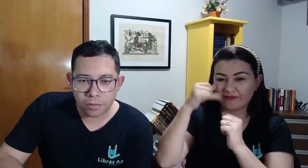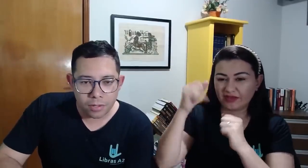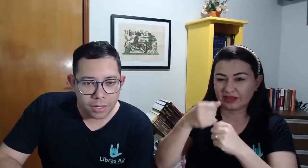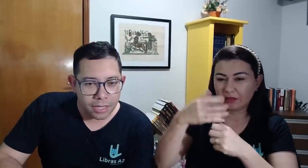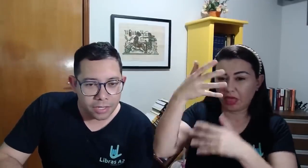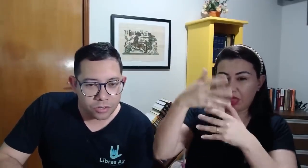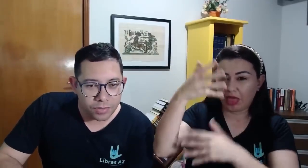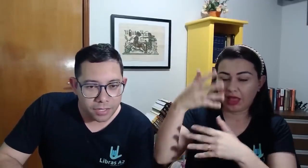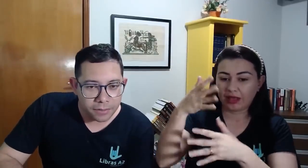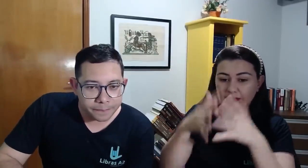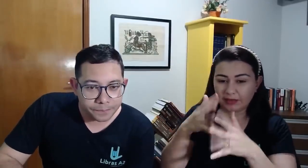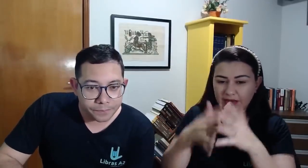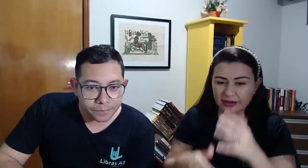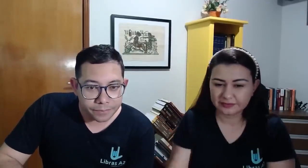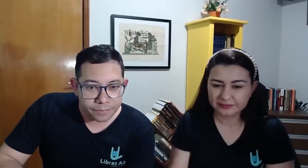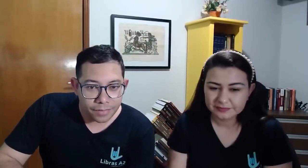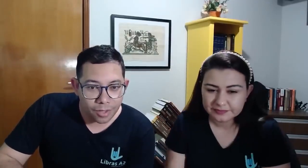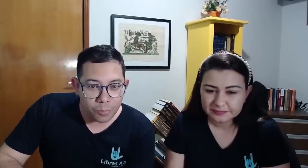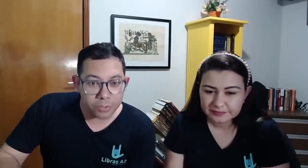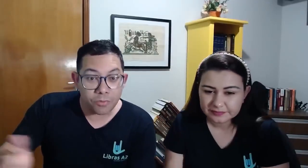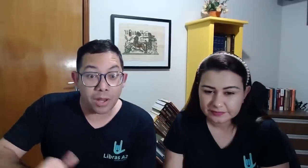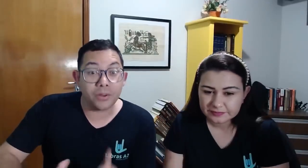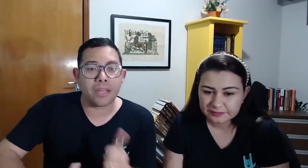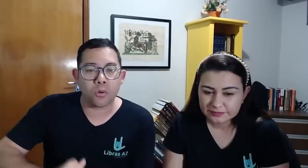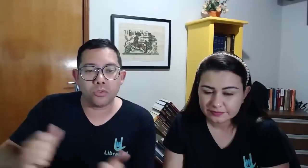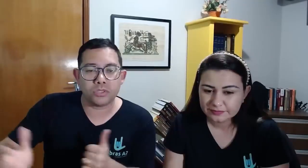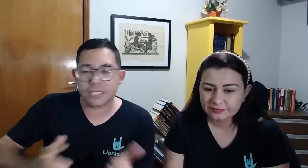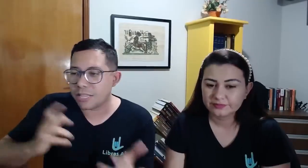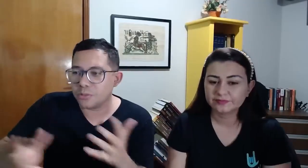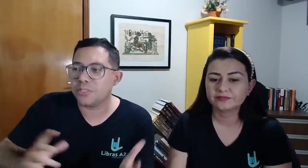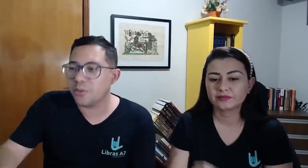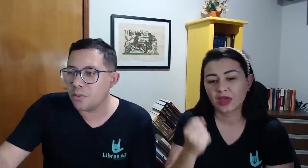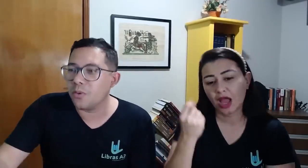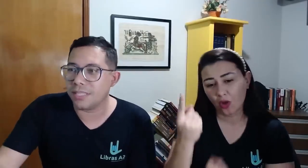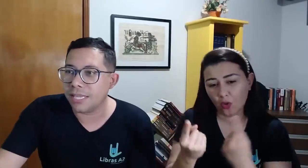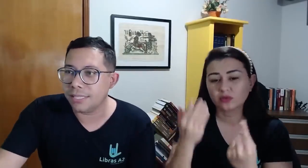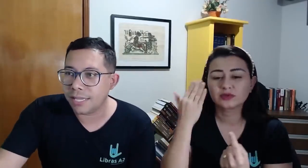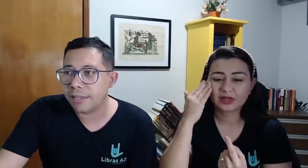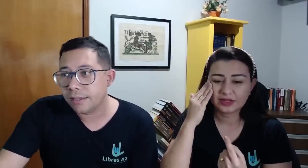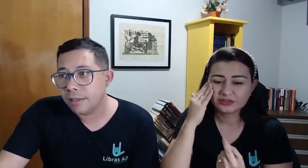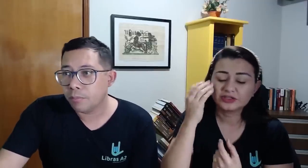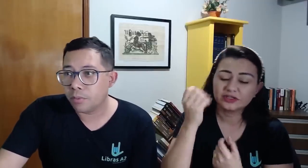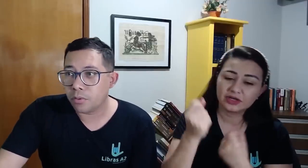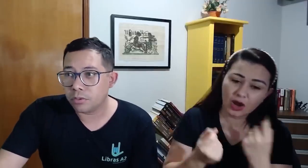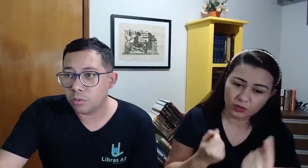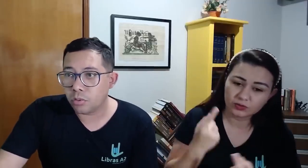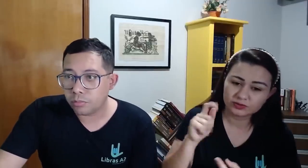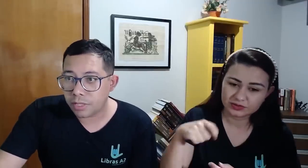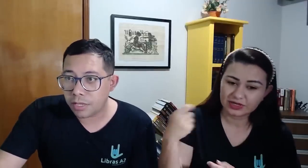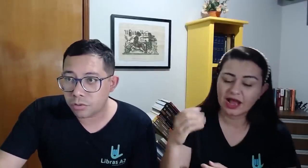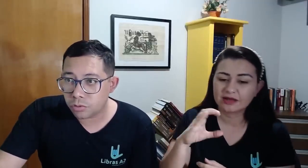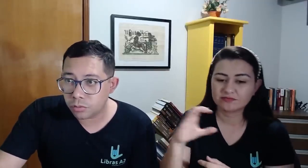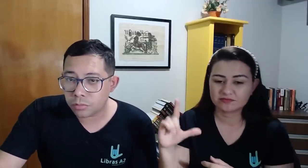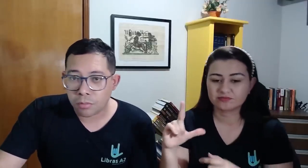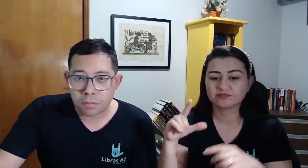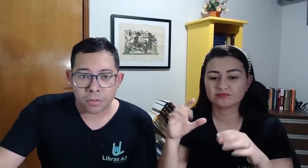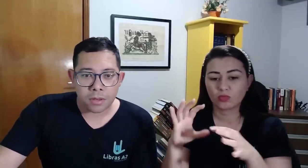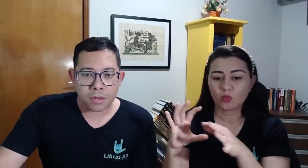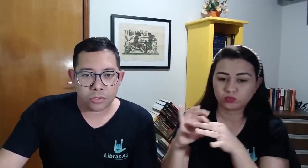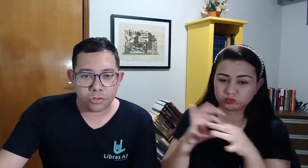Deixa eu ver aqui. O pessoal falou, né, que alguns sinais conseguiu entender, por conta do contexto. Show